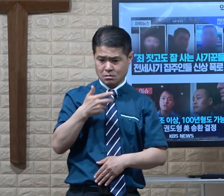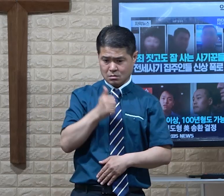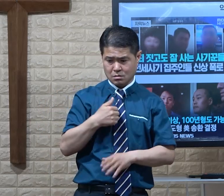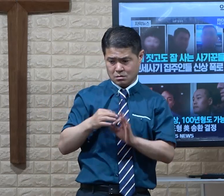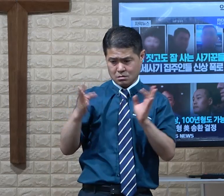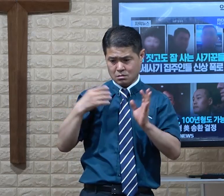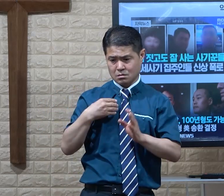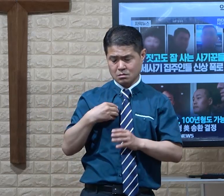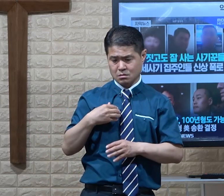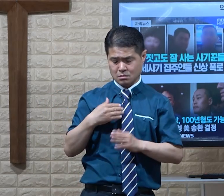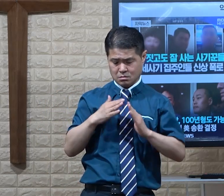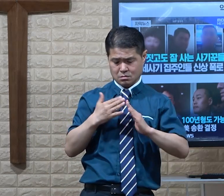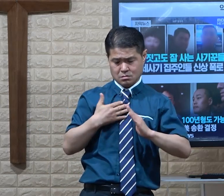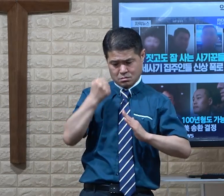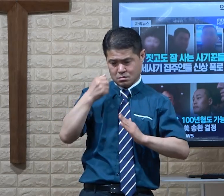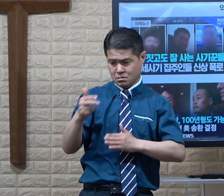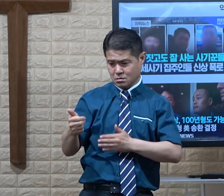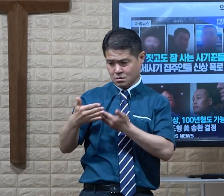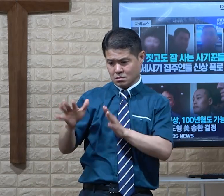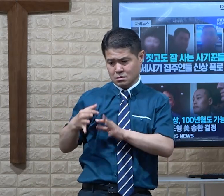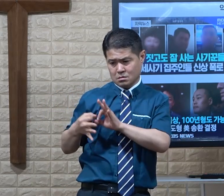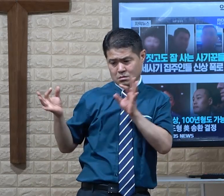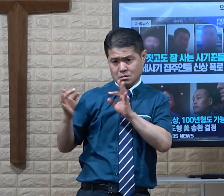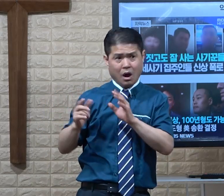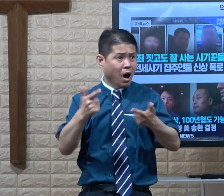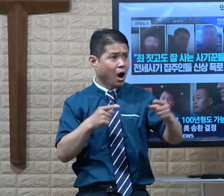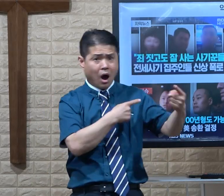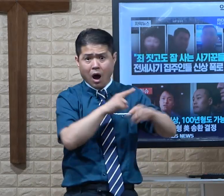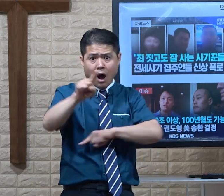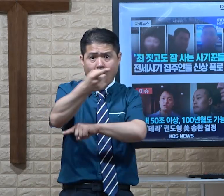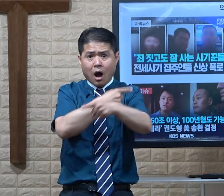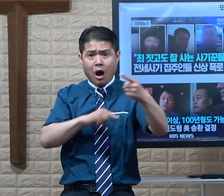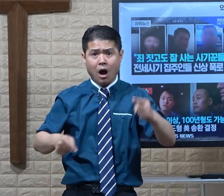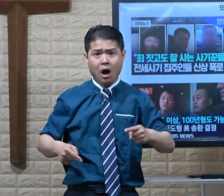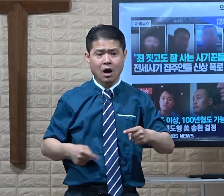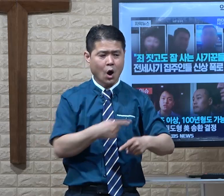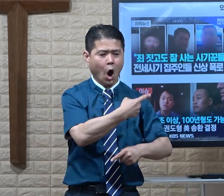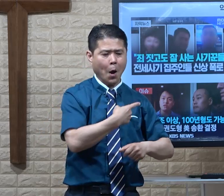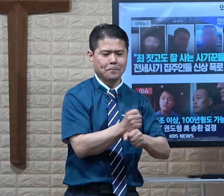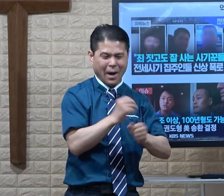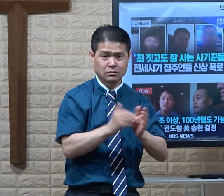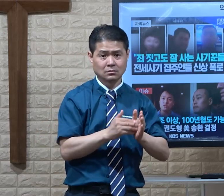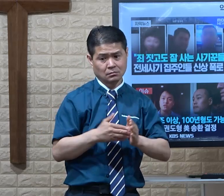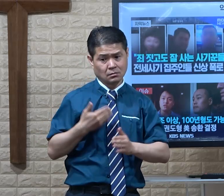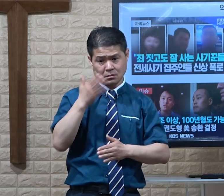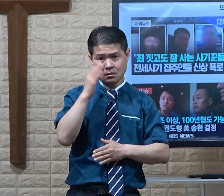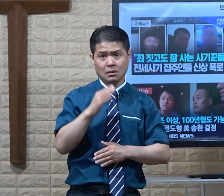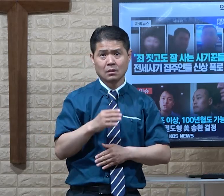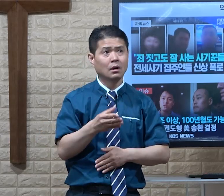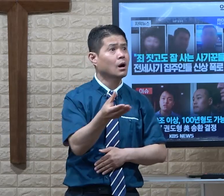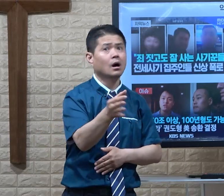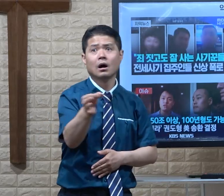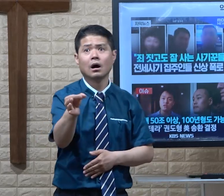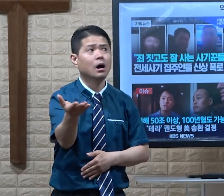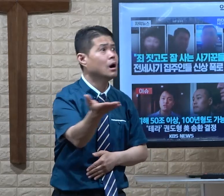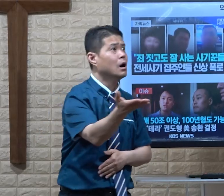다른 집주인의 이 세입자를 바꿔치기 하면서 자신과는 상관없다. 이러한 사기들이 계속